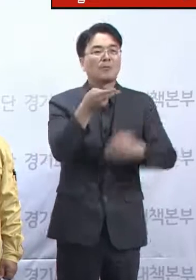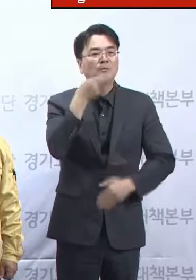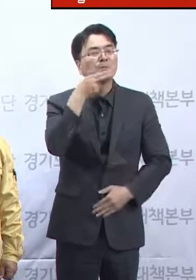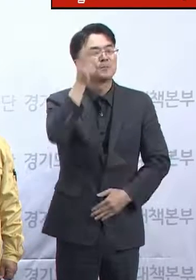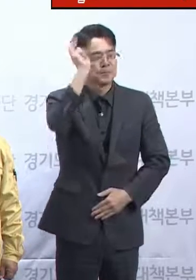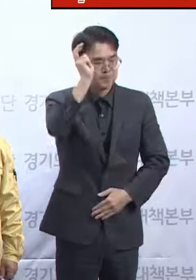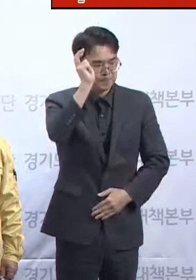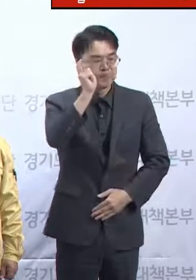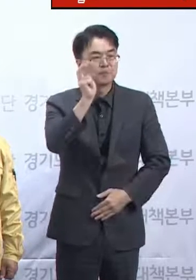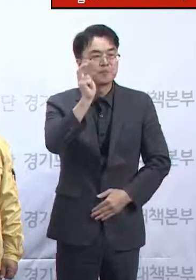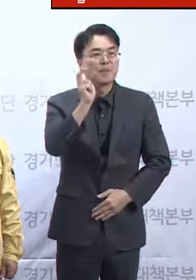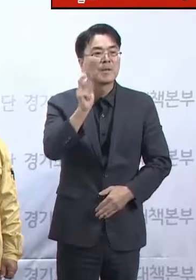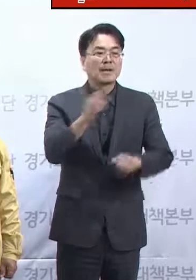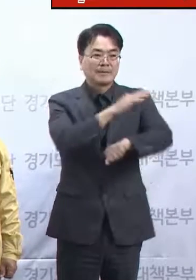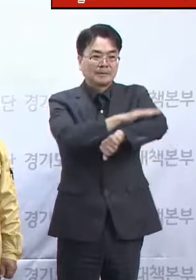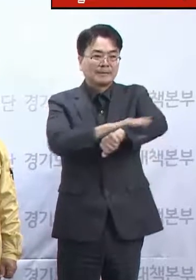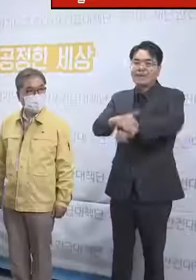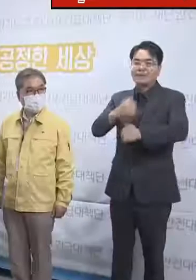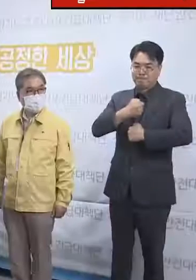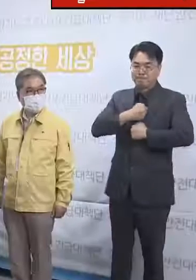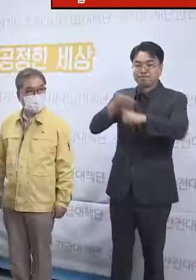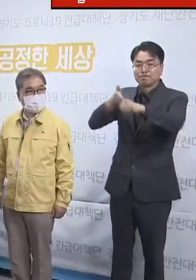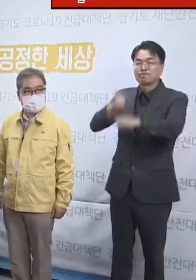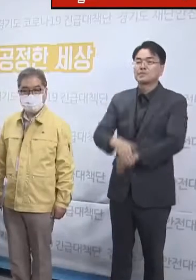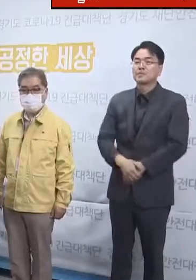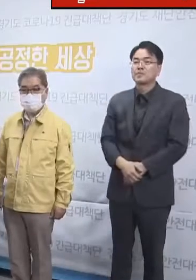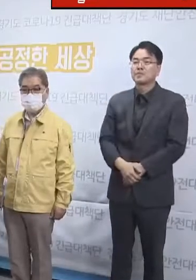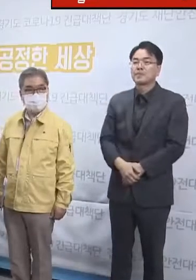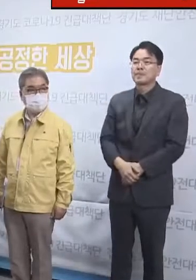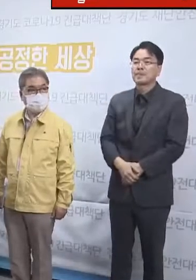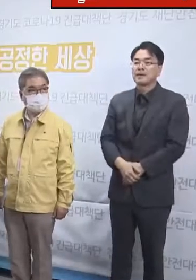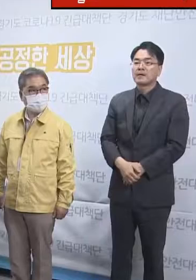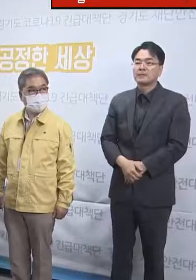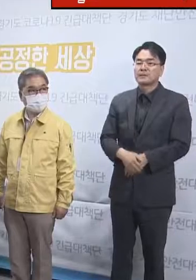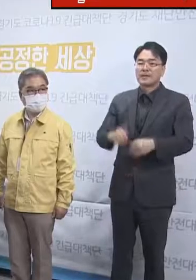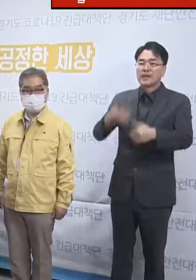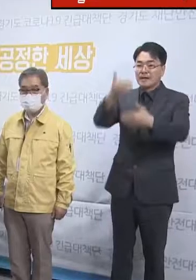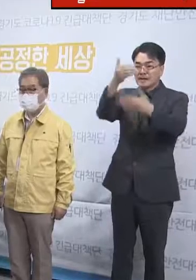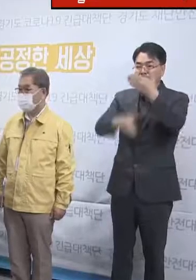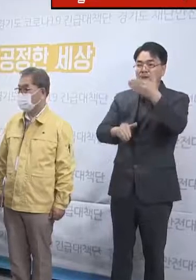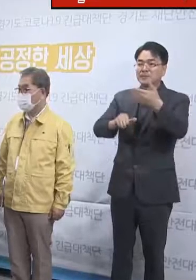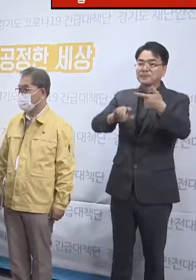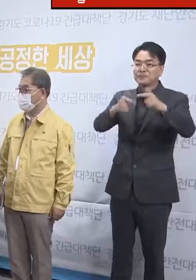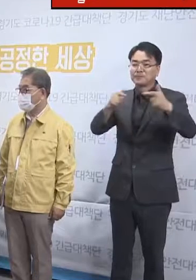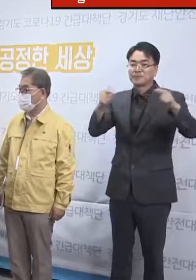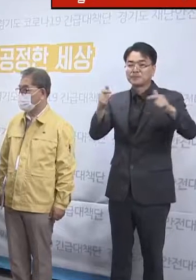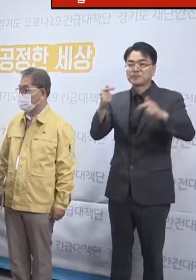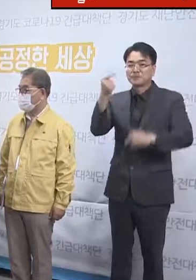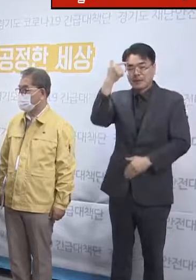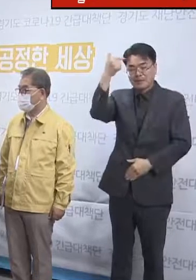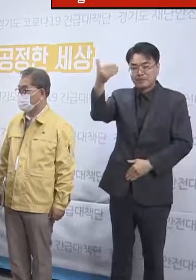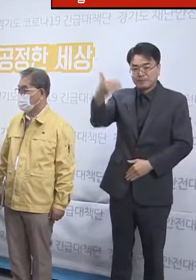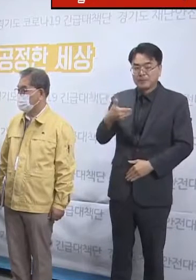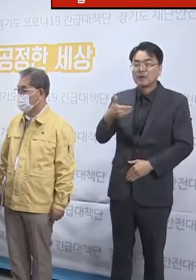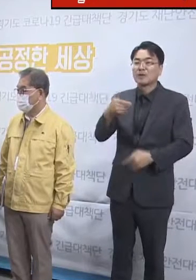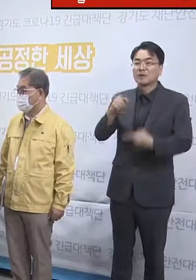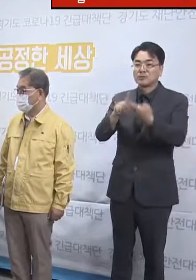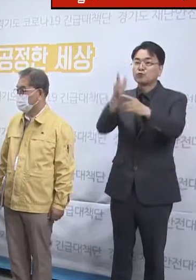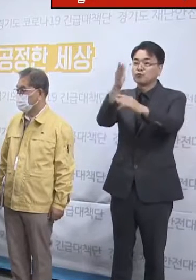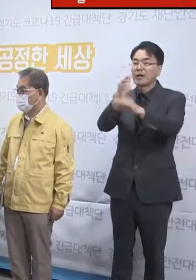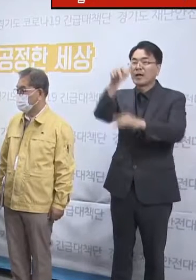꼭 지켜주시기 바랍니다. 이후 질문이 유사하여 네. 그 중앙일보 최물환 기자께서 질문하신